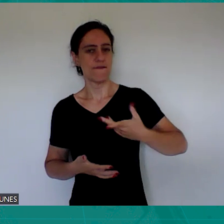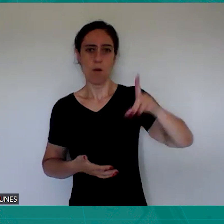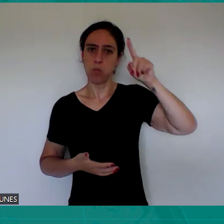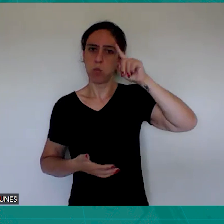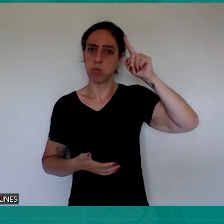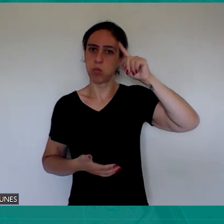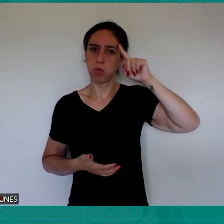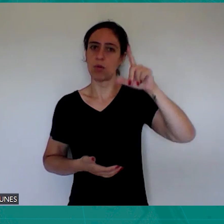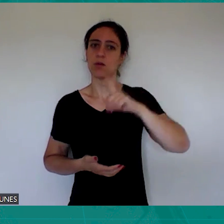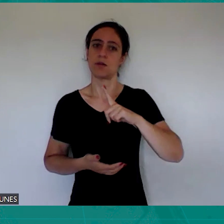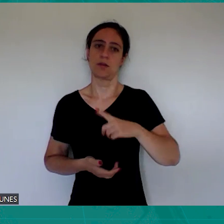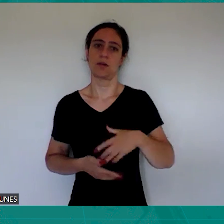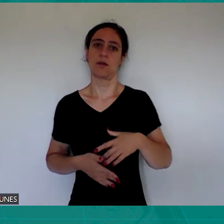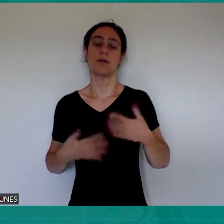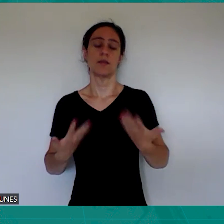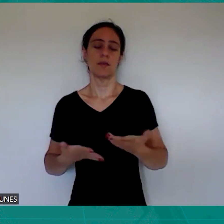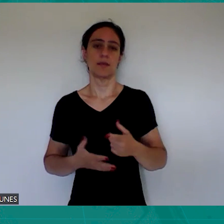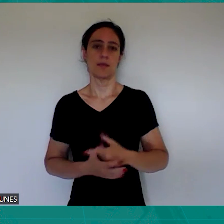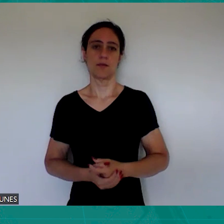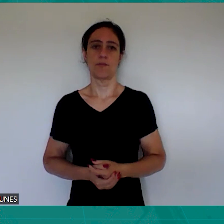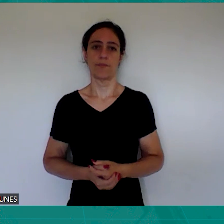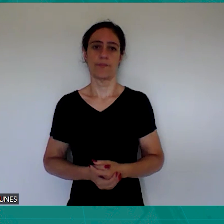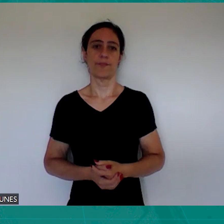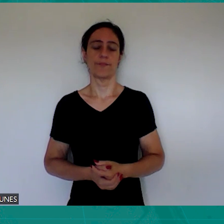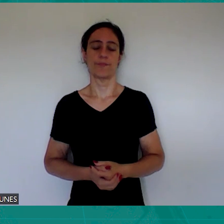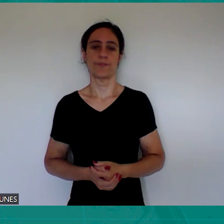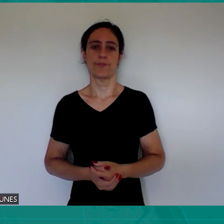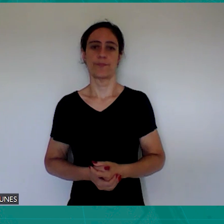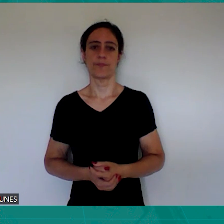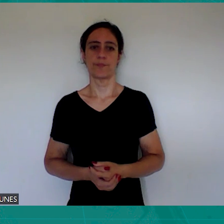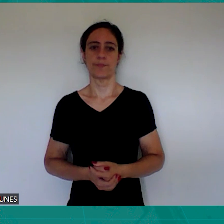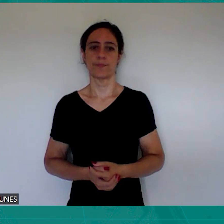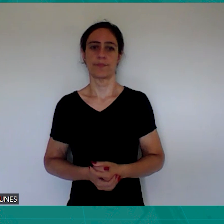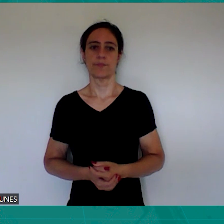irmãos, por isso aqui, vamos lá.